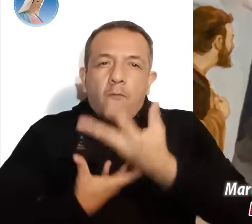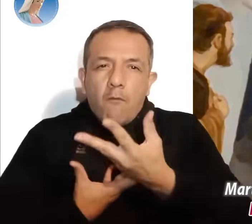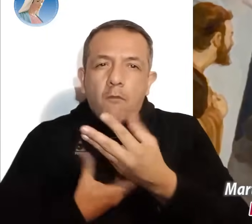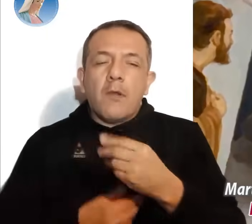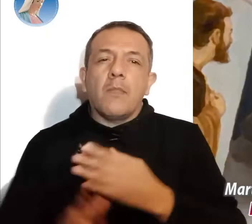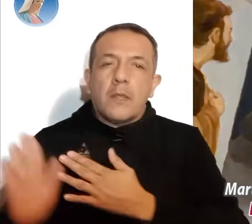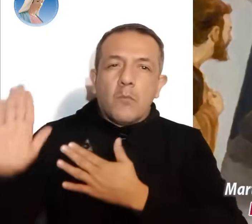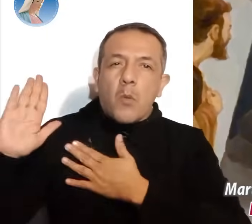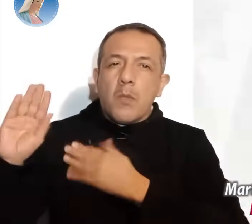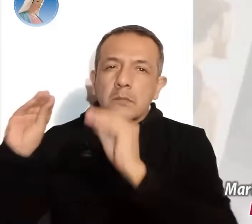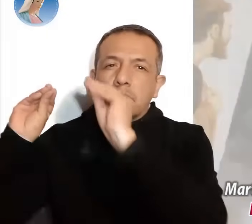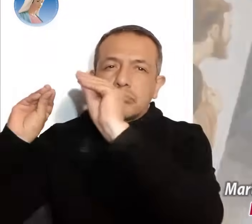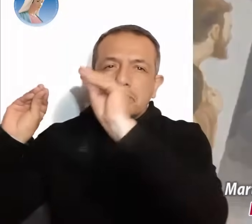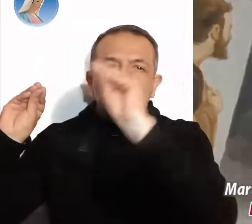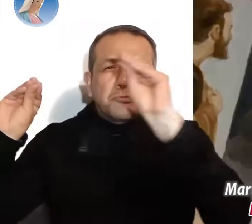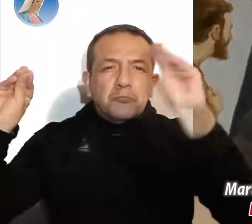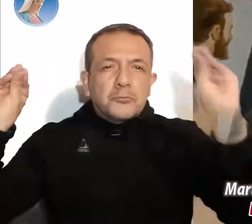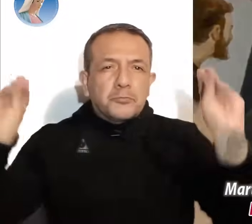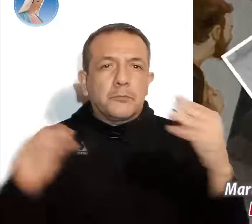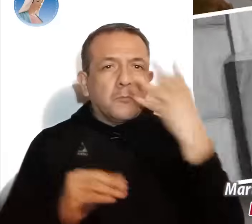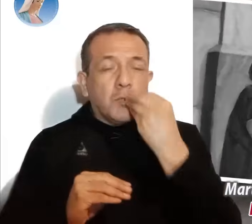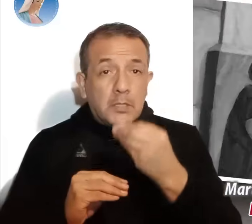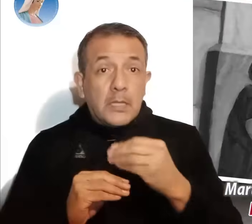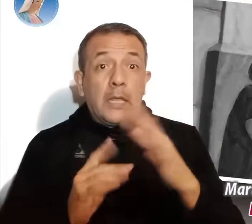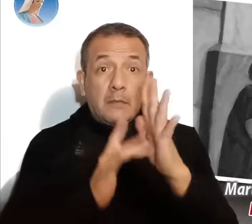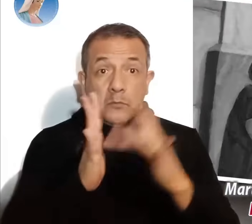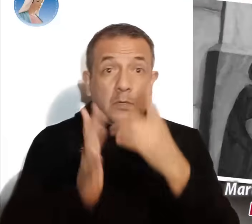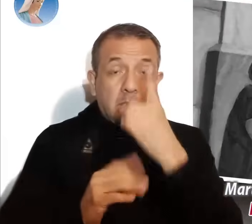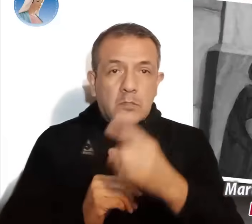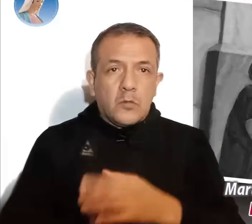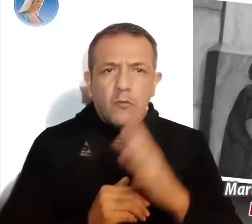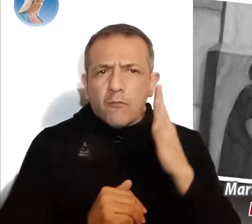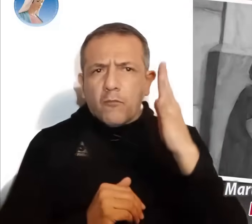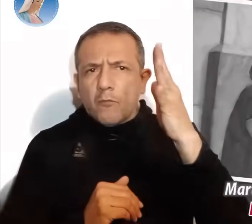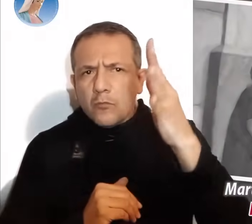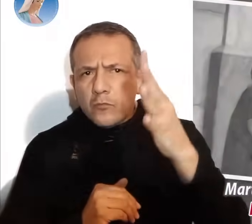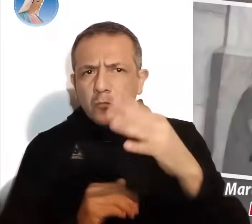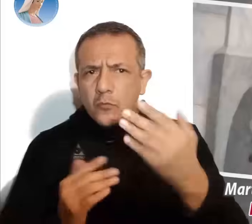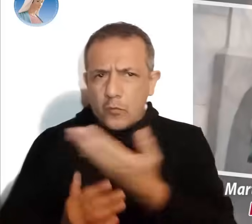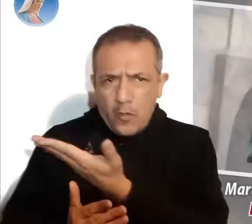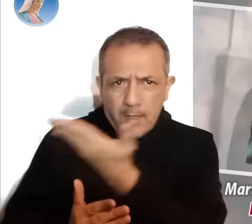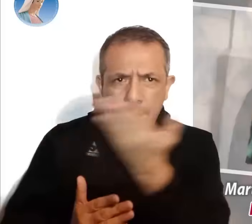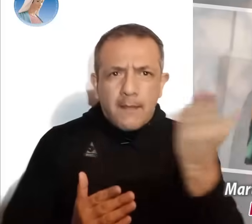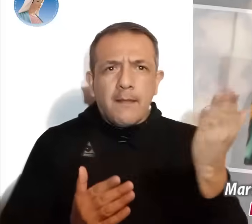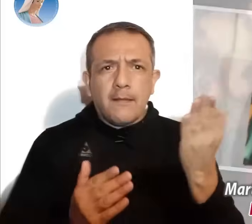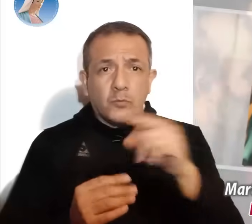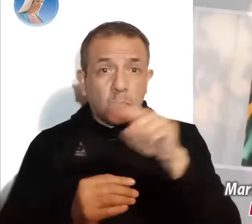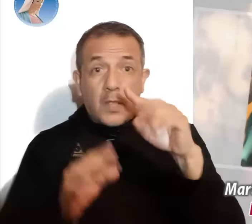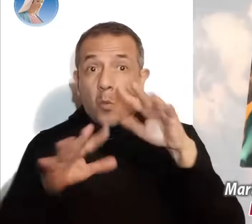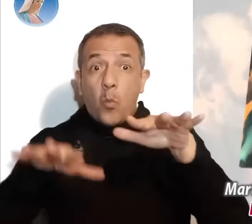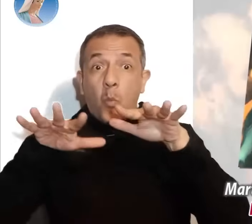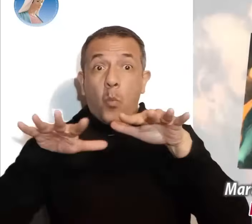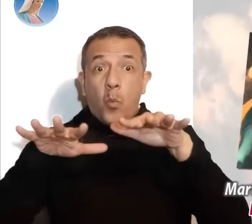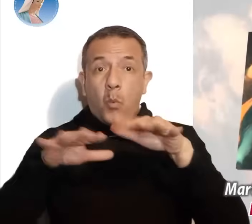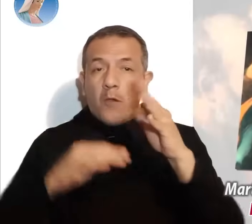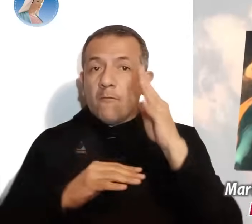Jesús dijo: días vendrán en que no quedará piedra sobre piedra de todo esto que están admirando. Todo